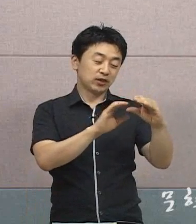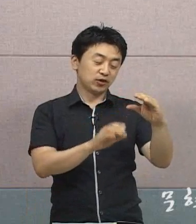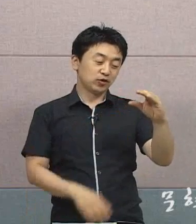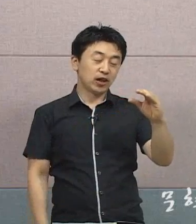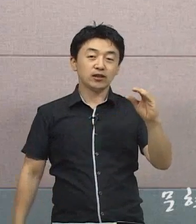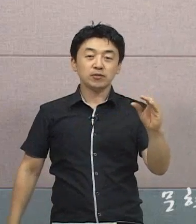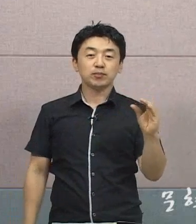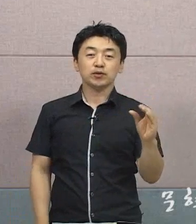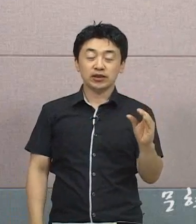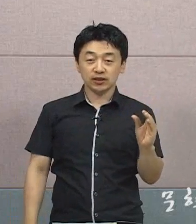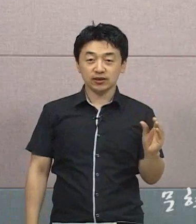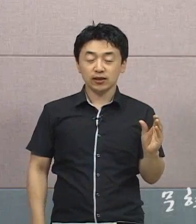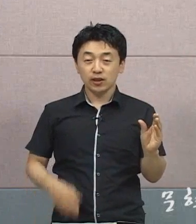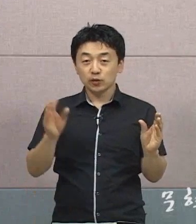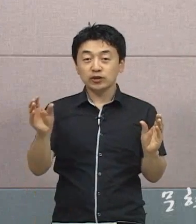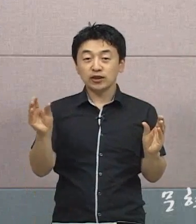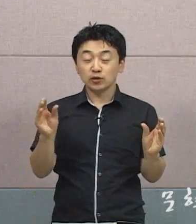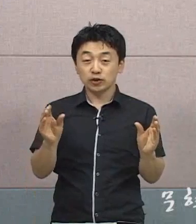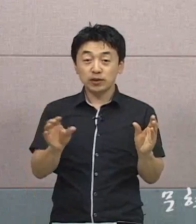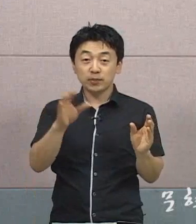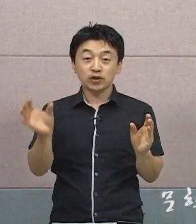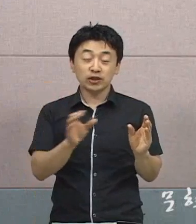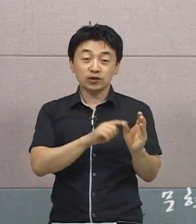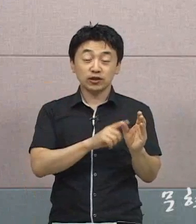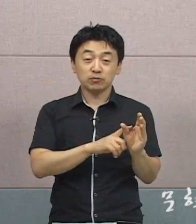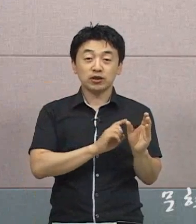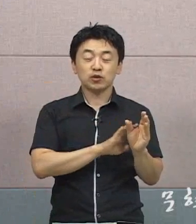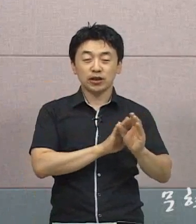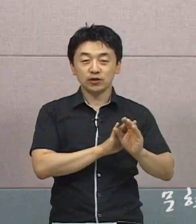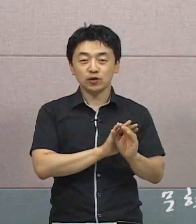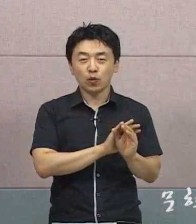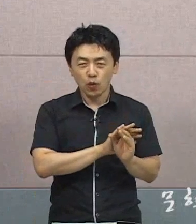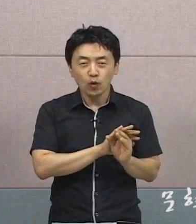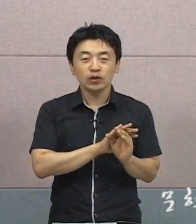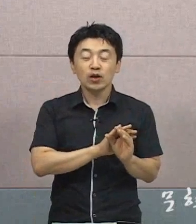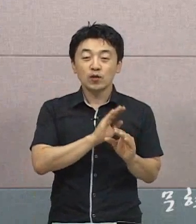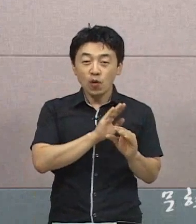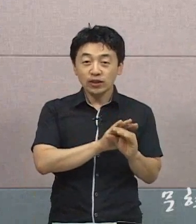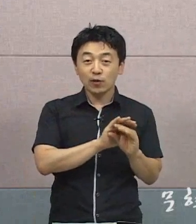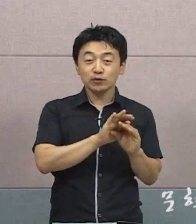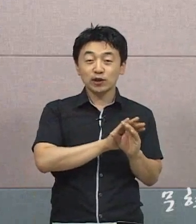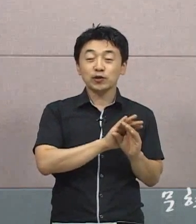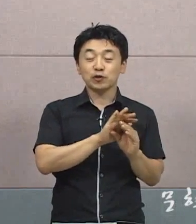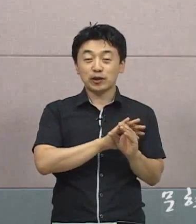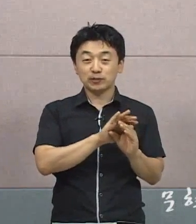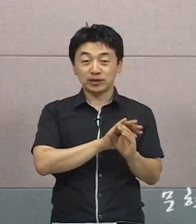단어들 중에 한 30% 이상은 농식 단어로 의미가 변형이 되는 거기 때문에 기초 단어들을 꼭 다 외우세요라고 말씀을